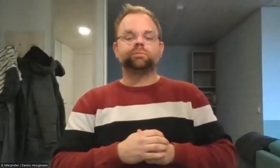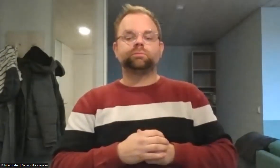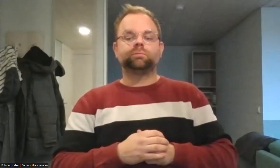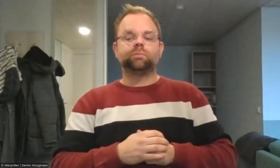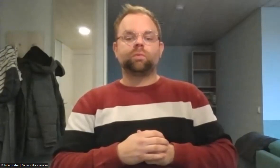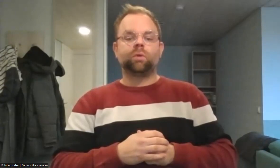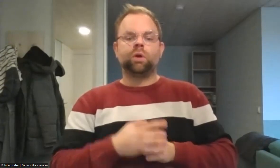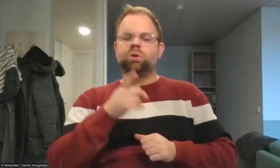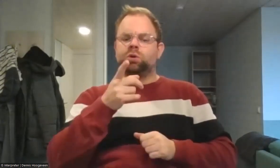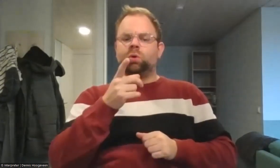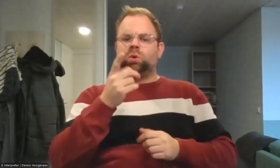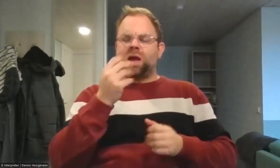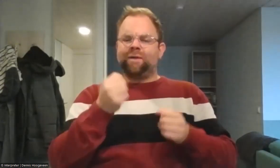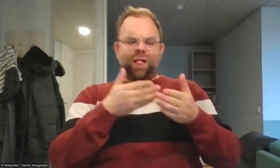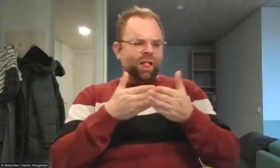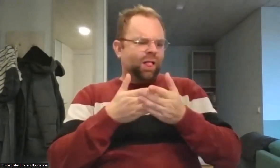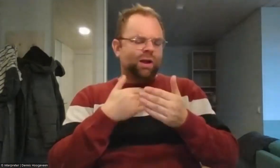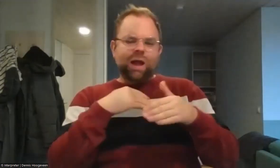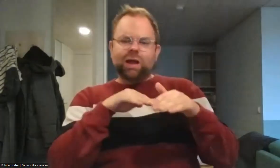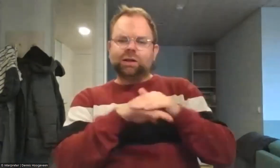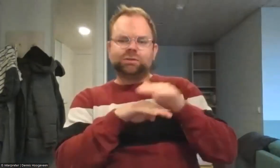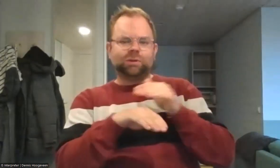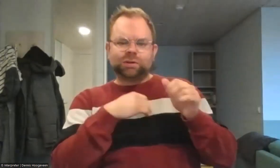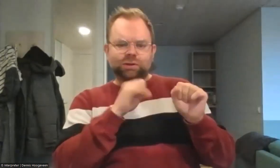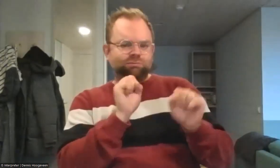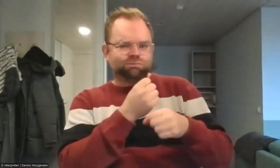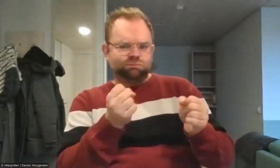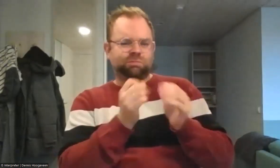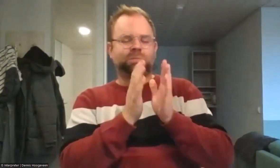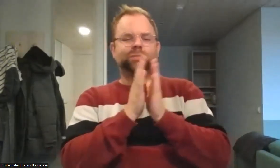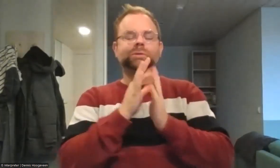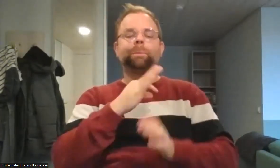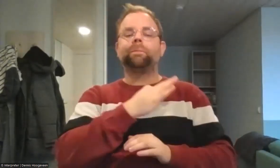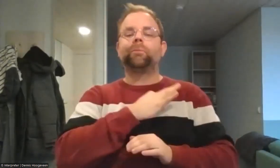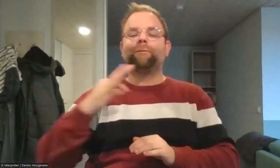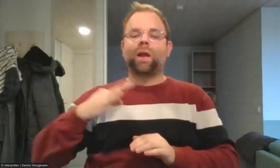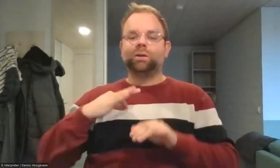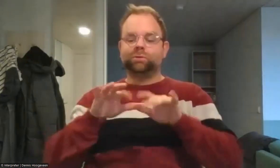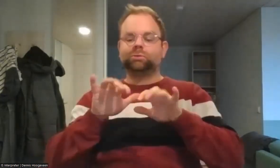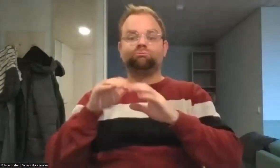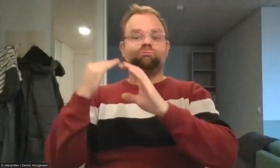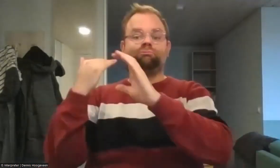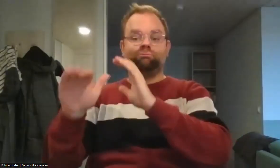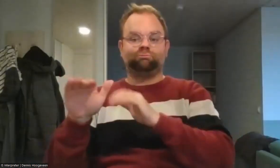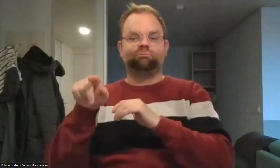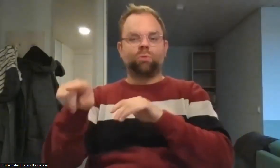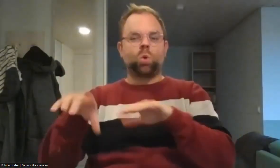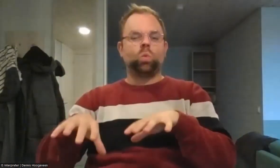s'il vous plaît, envoyez un message privé pour l'organisateur ou envoyer à